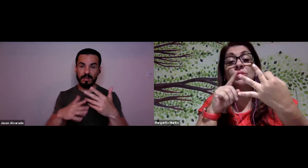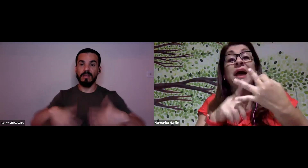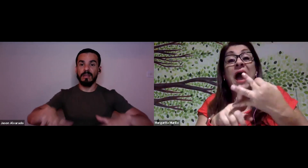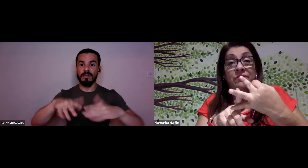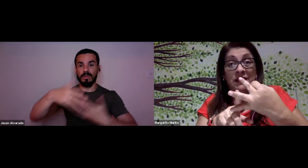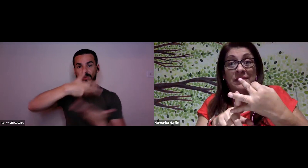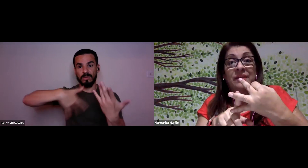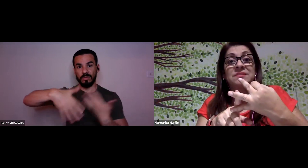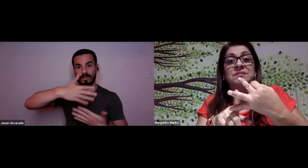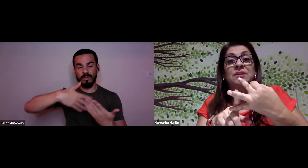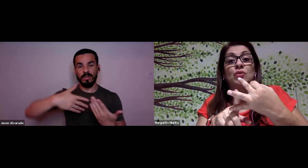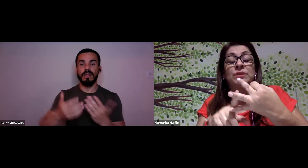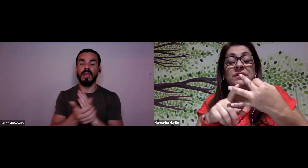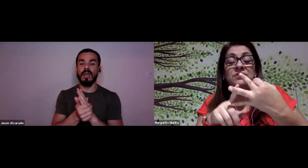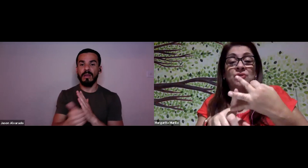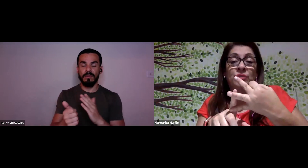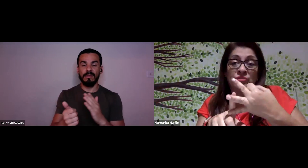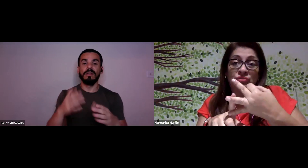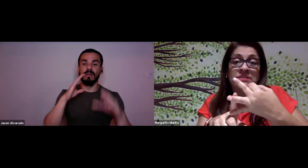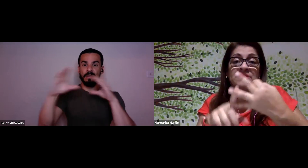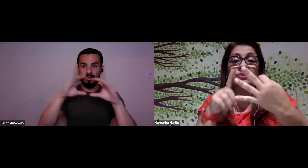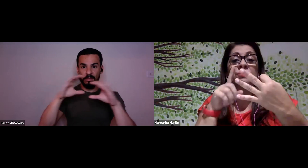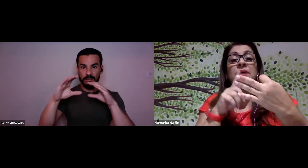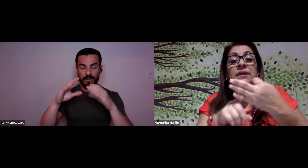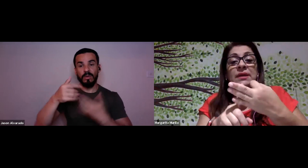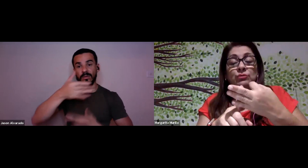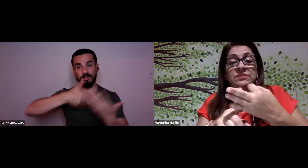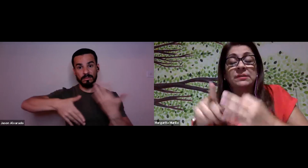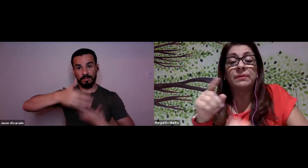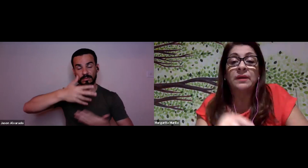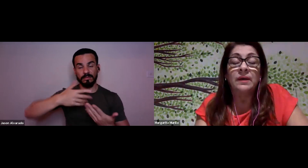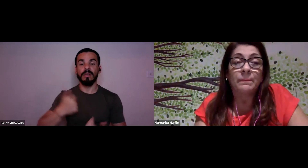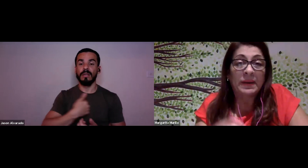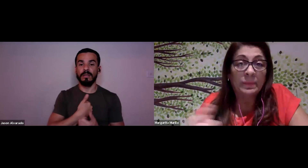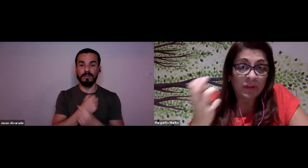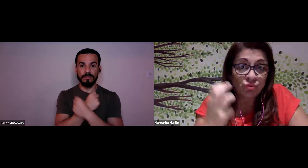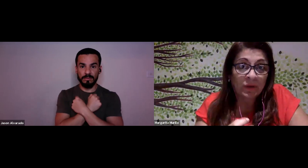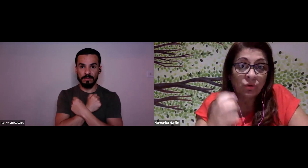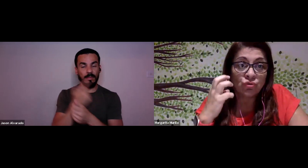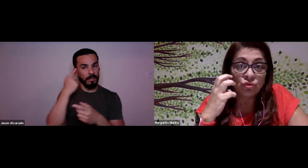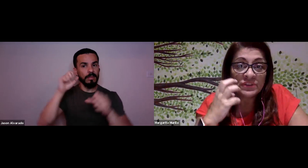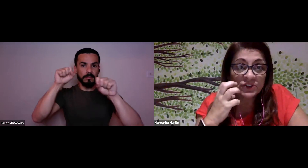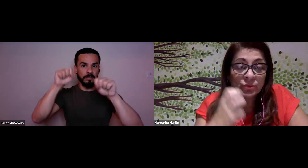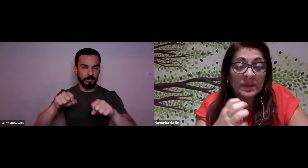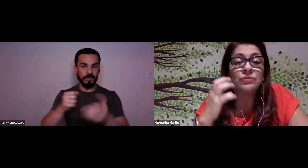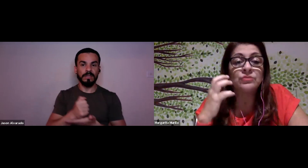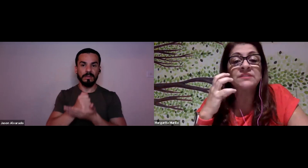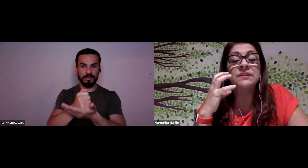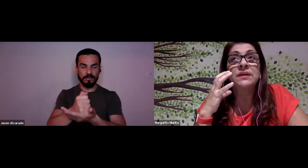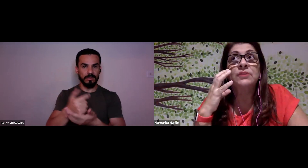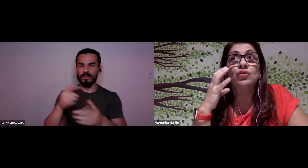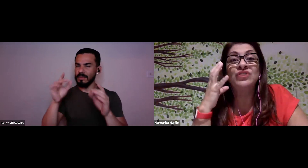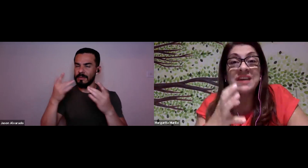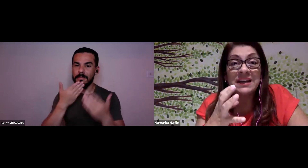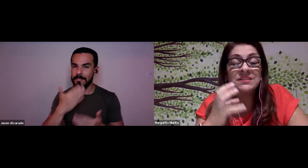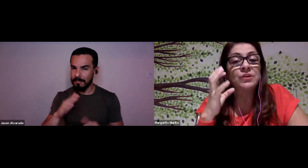socialización habilidades de comunicación o de socialización y autoestima para poder ayudarlo no seas cruel No